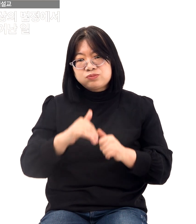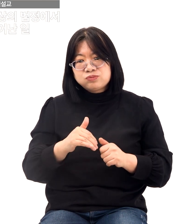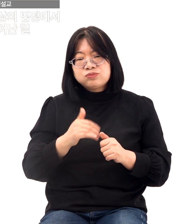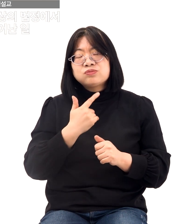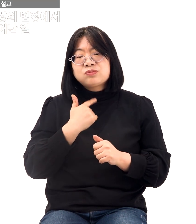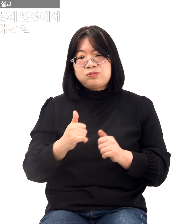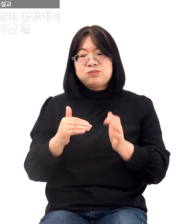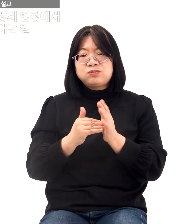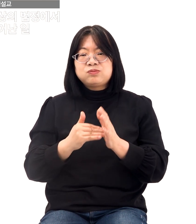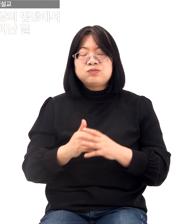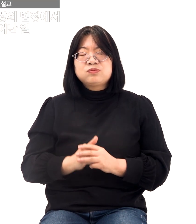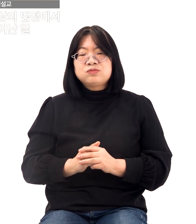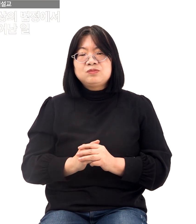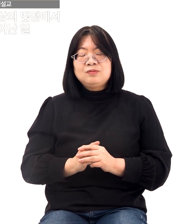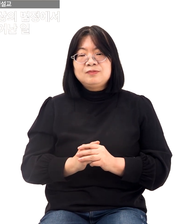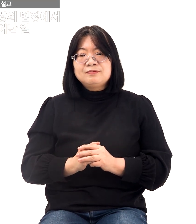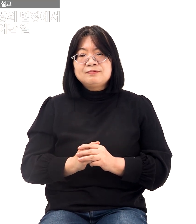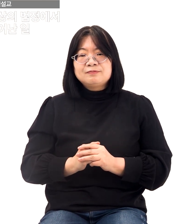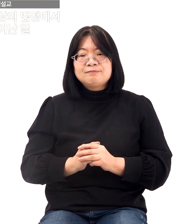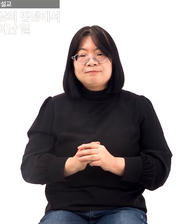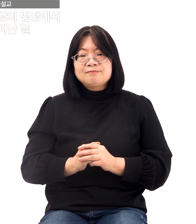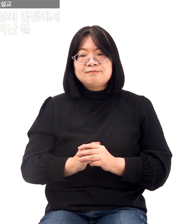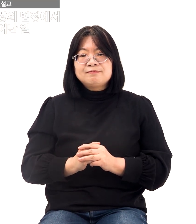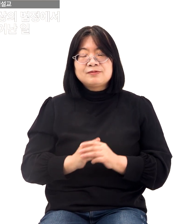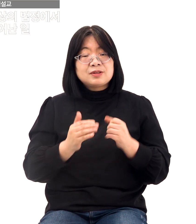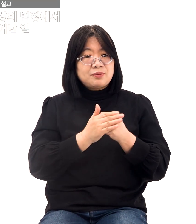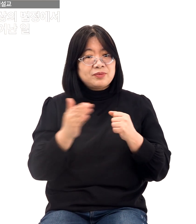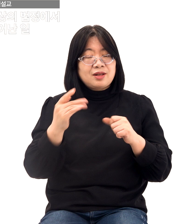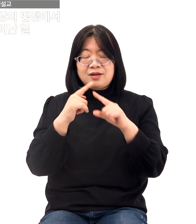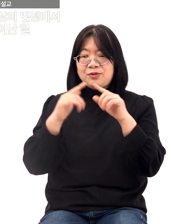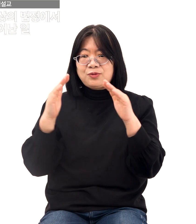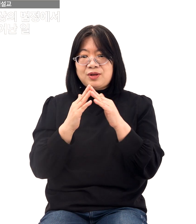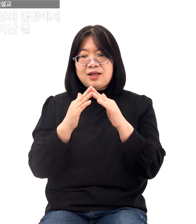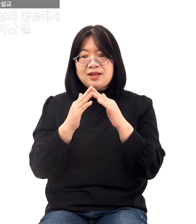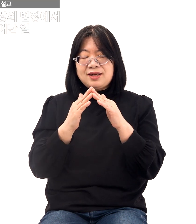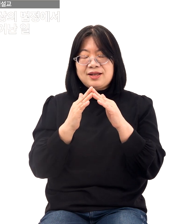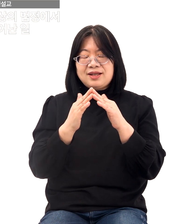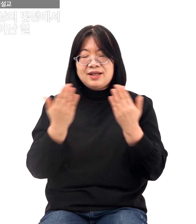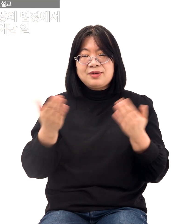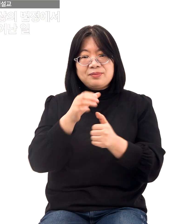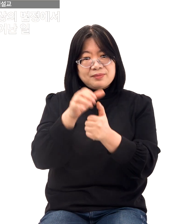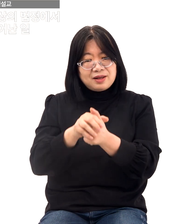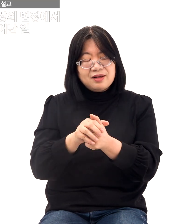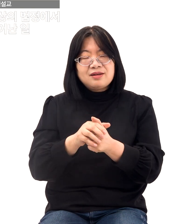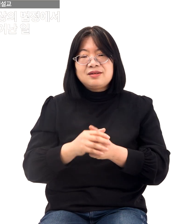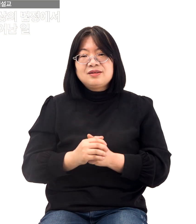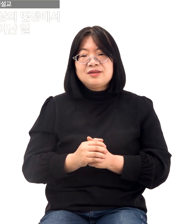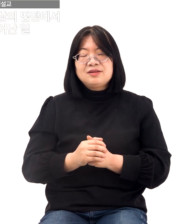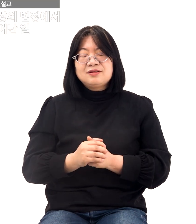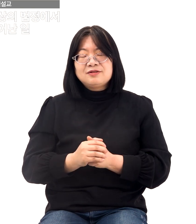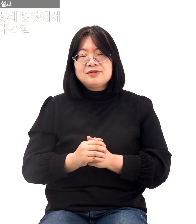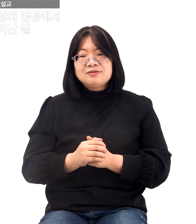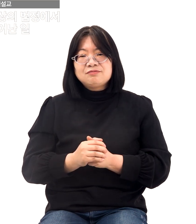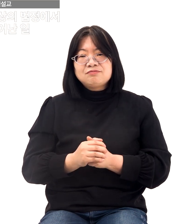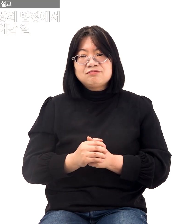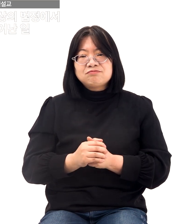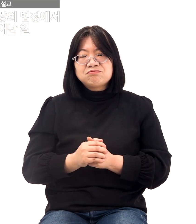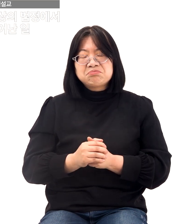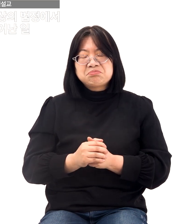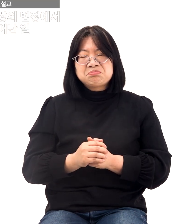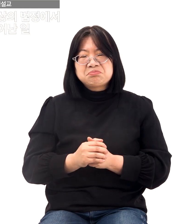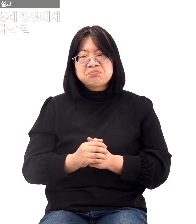받았던 존재예요. 그래서 여러분, 교회의 직분도 우습게